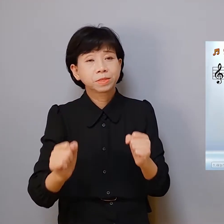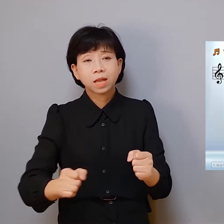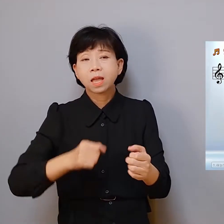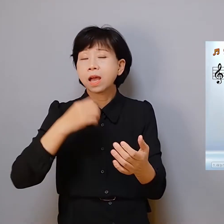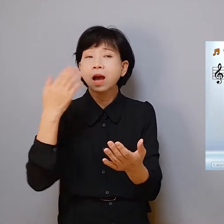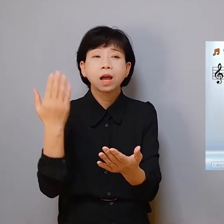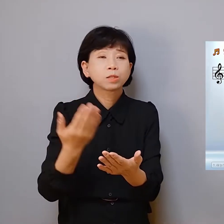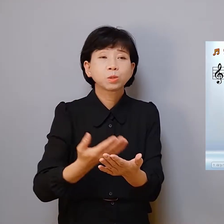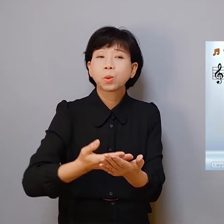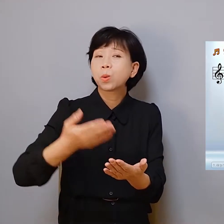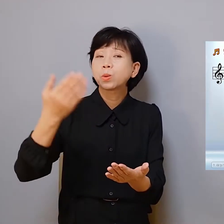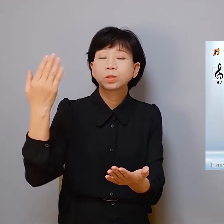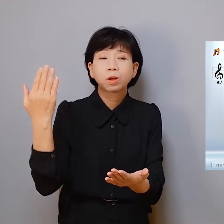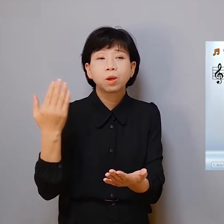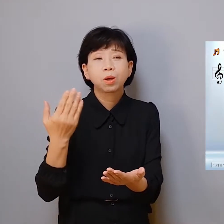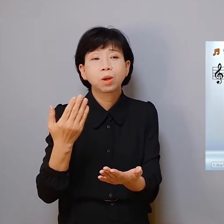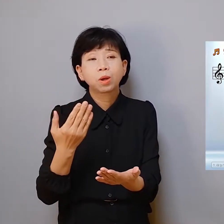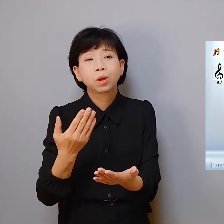이곳에